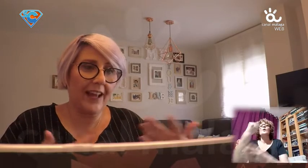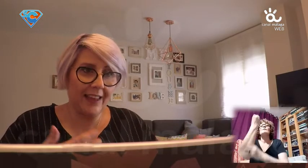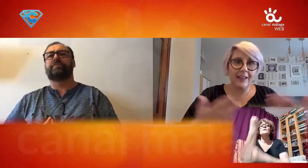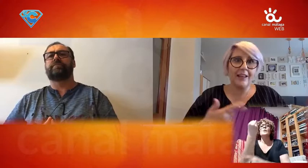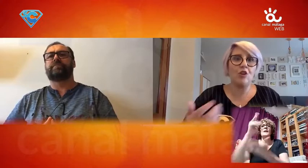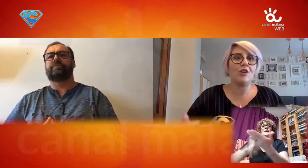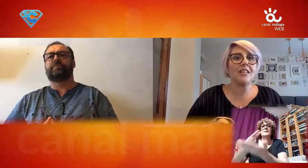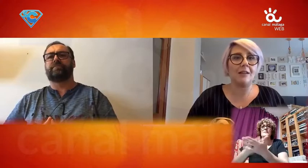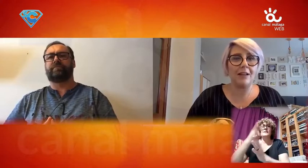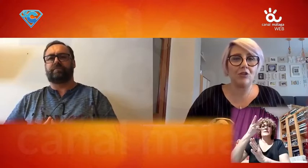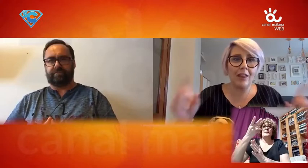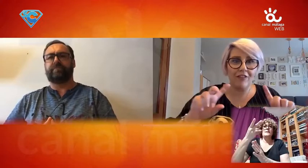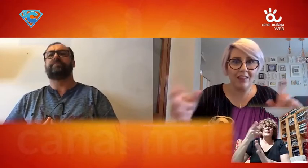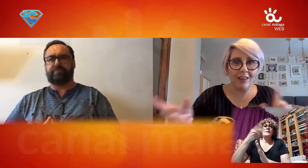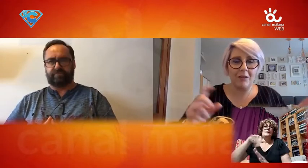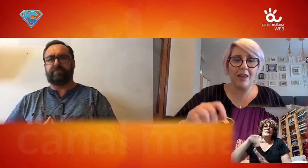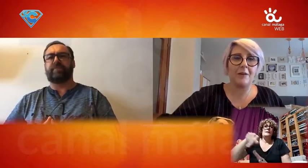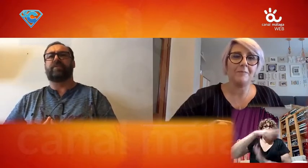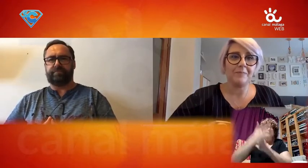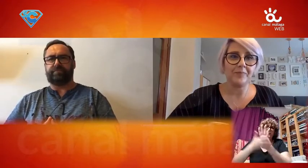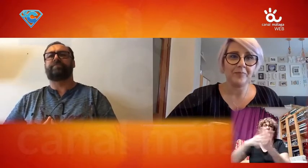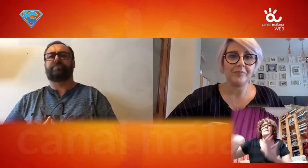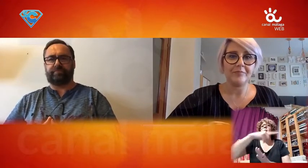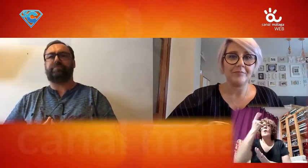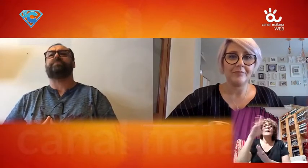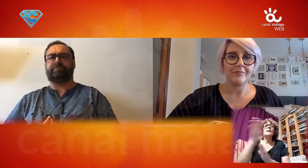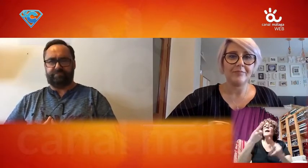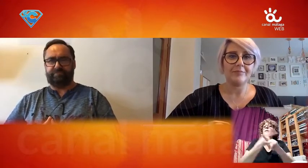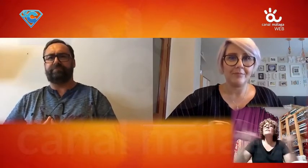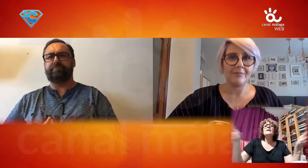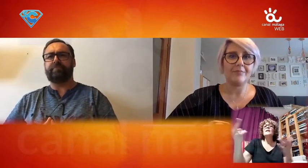pudieran entender qué es lo que se está hablando? ¿Qué diferencia habría?